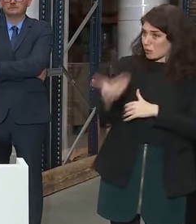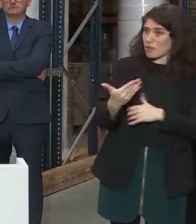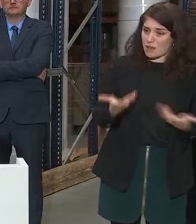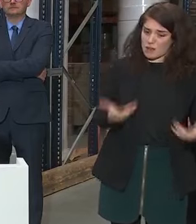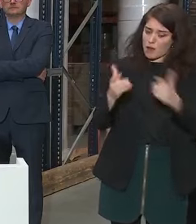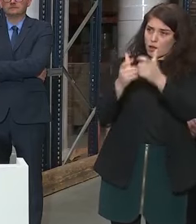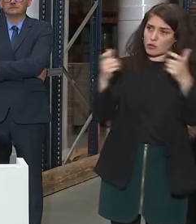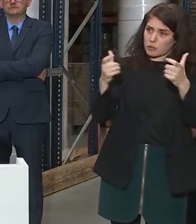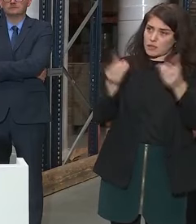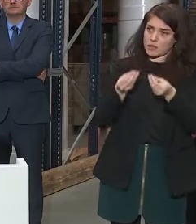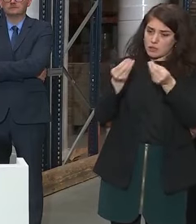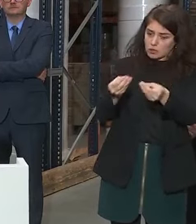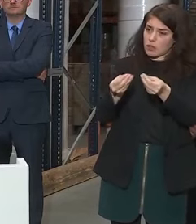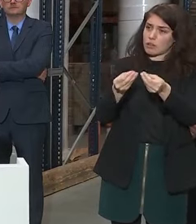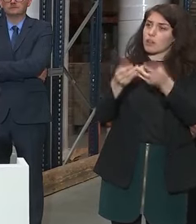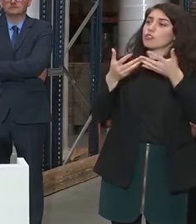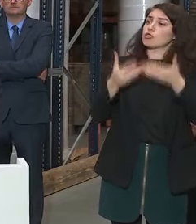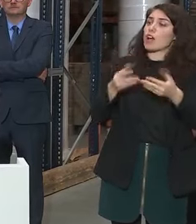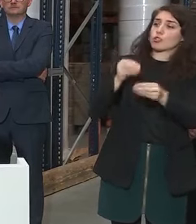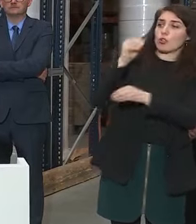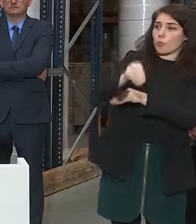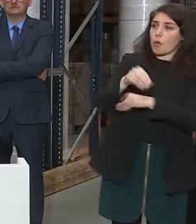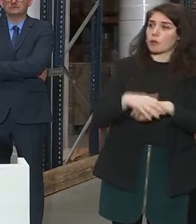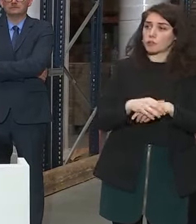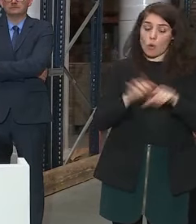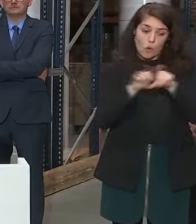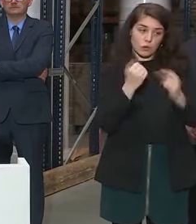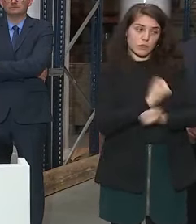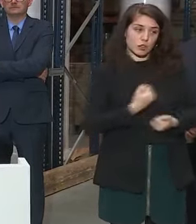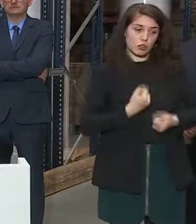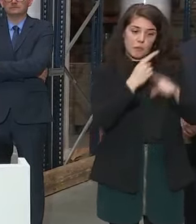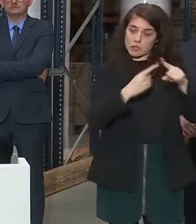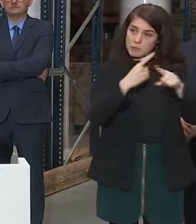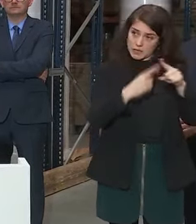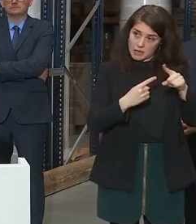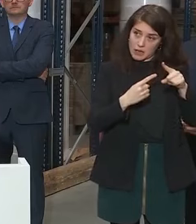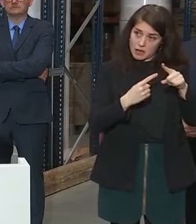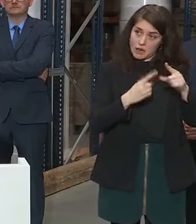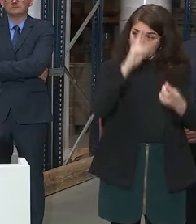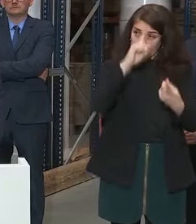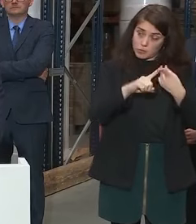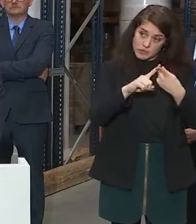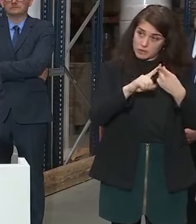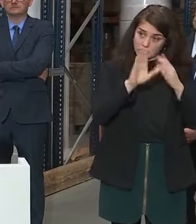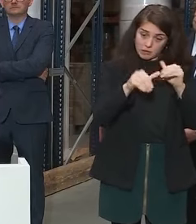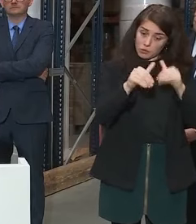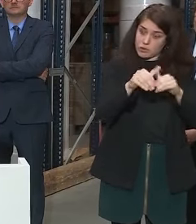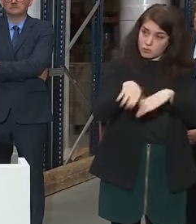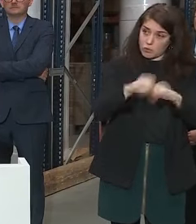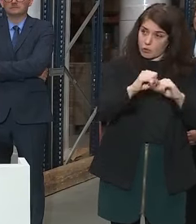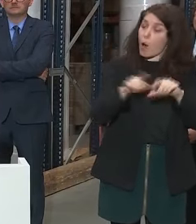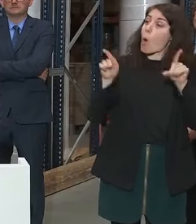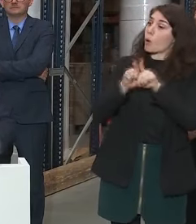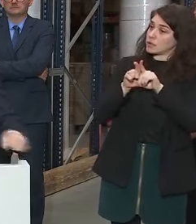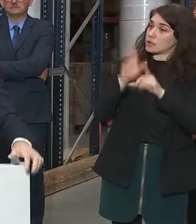entreprises, chômage partiel pour protéger les salariés et les compétences dans l'entreprise et maintenir au maximum l'emploi, et puis ce fonds de